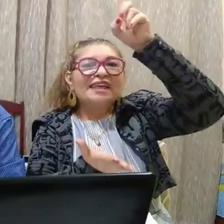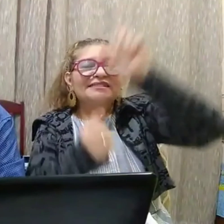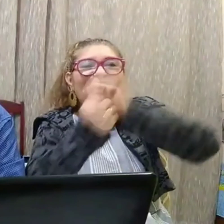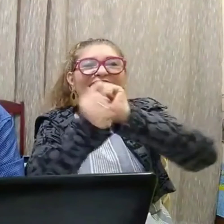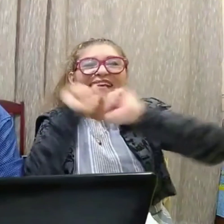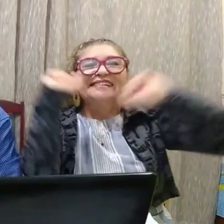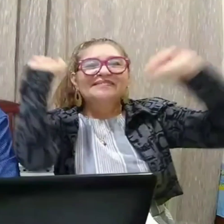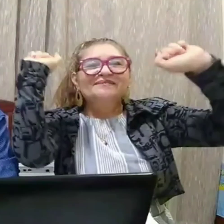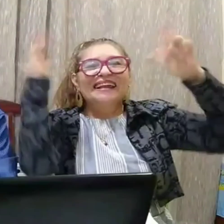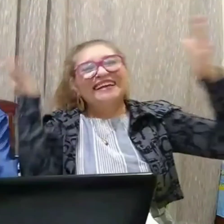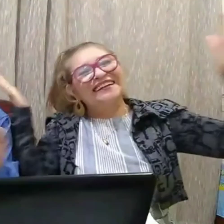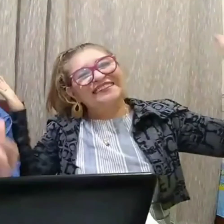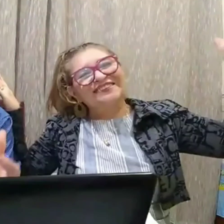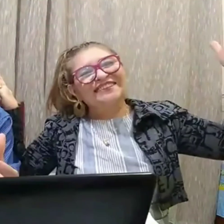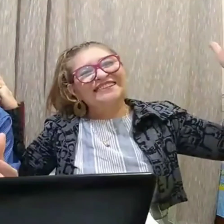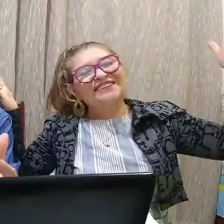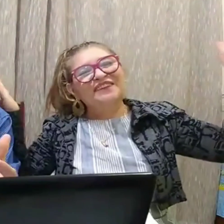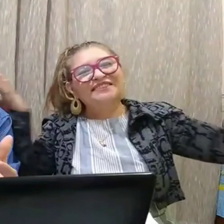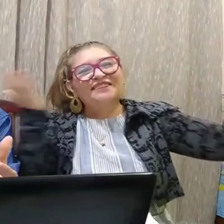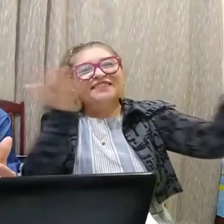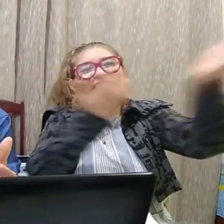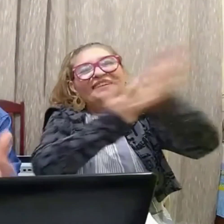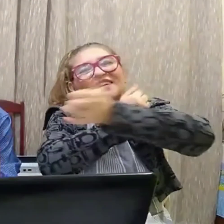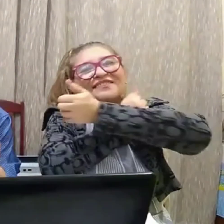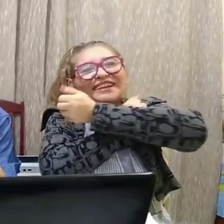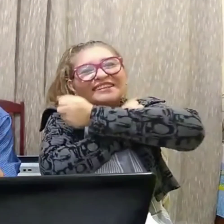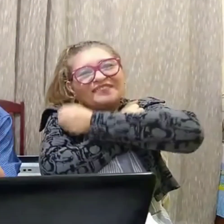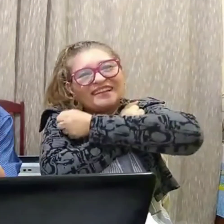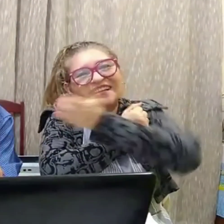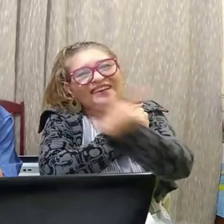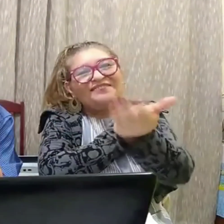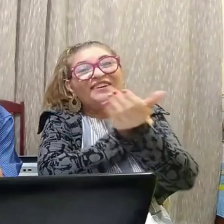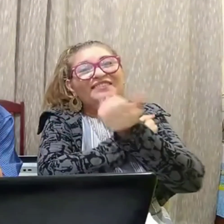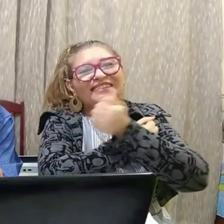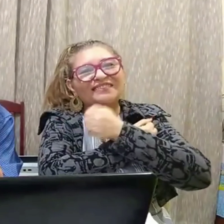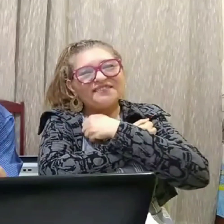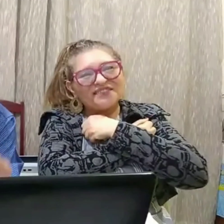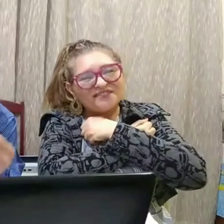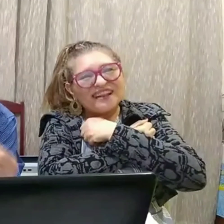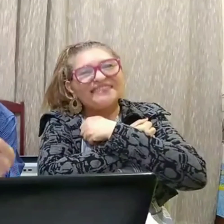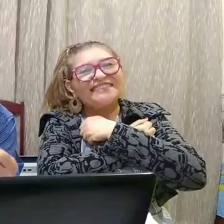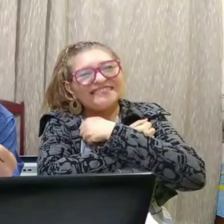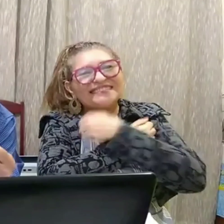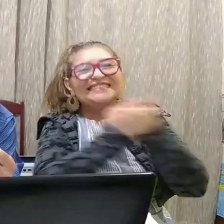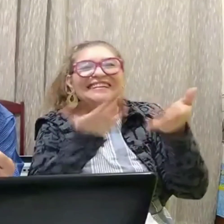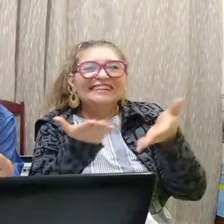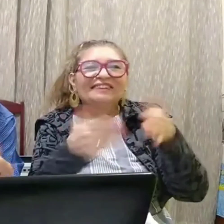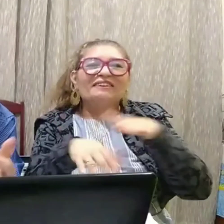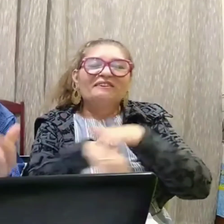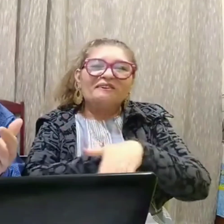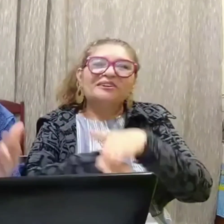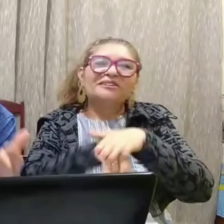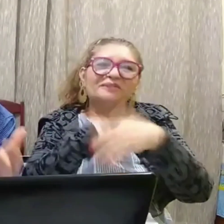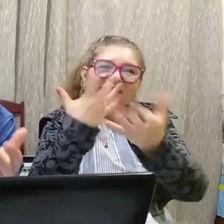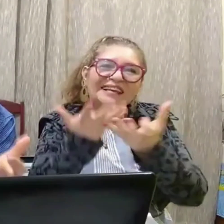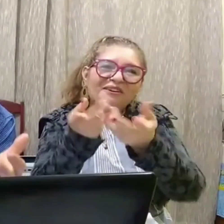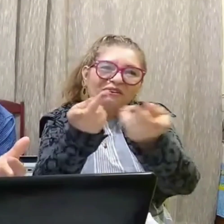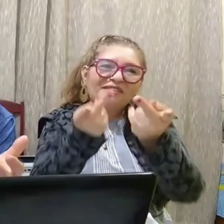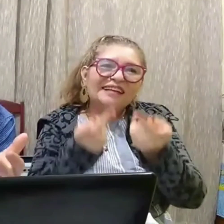aguardando a tua volta. Ele está esperando que você venha para os seus braços. Então, nesta noite, eu quero